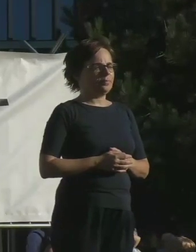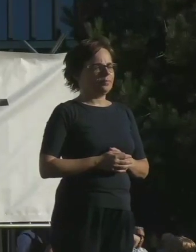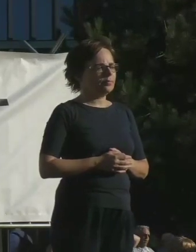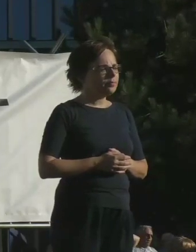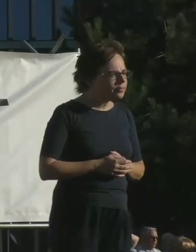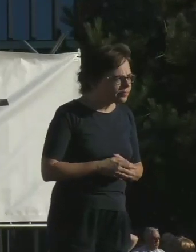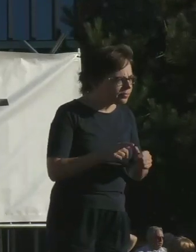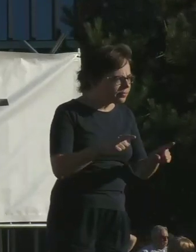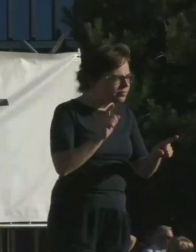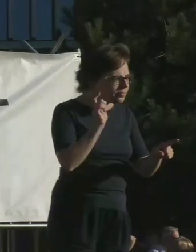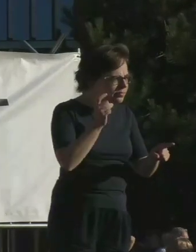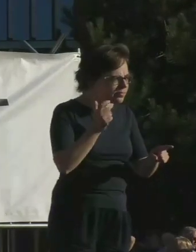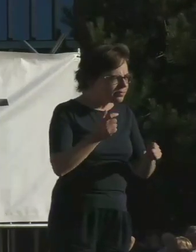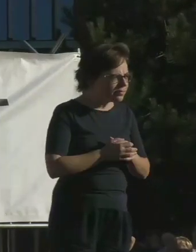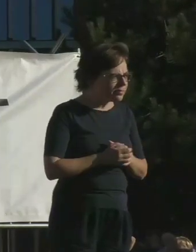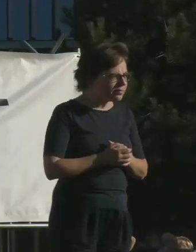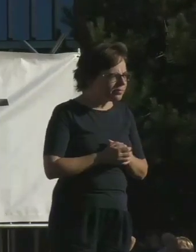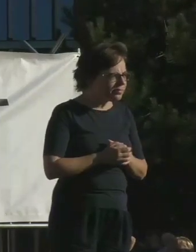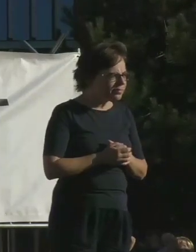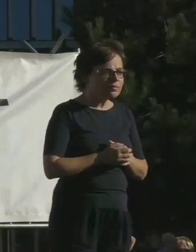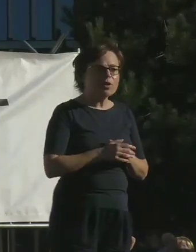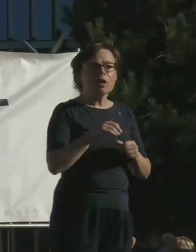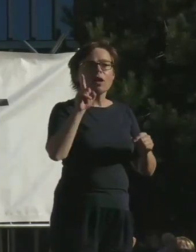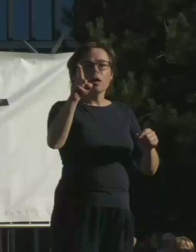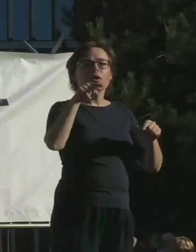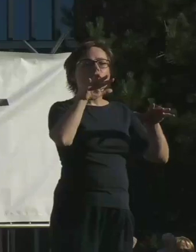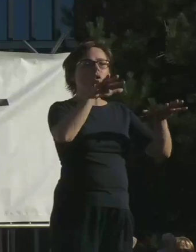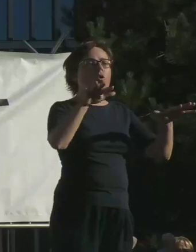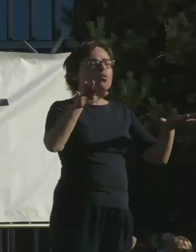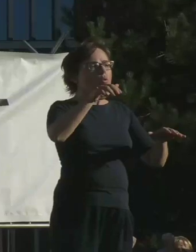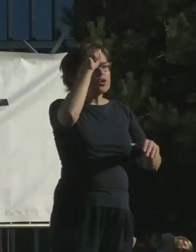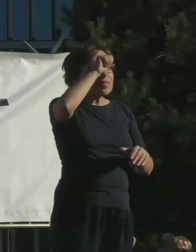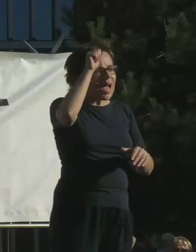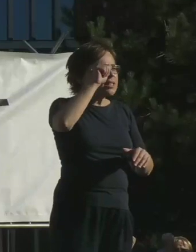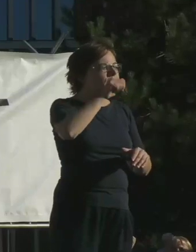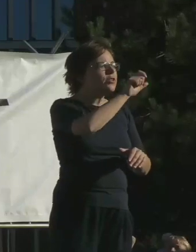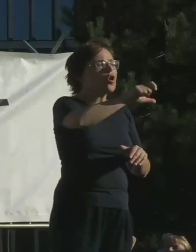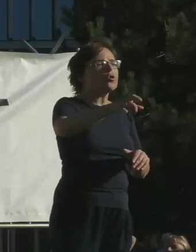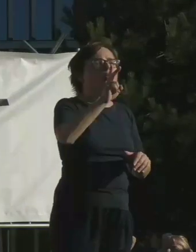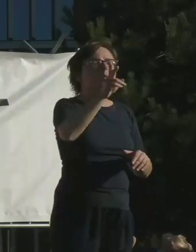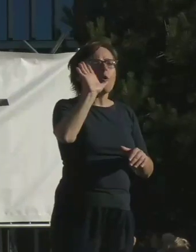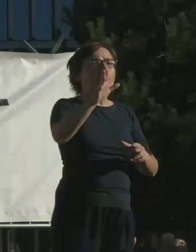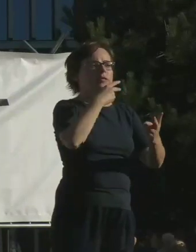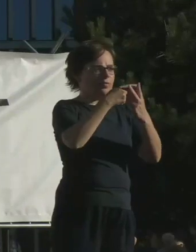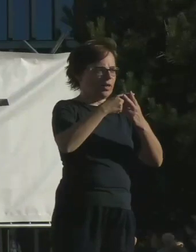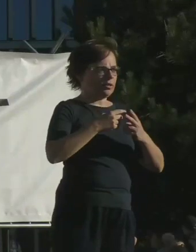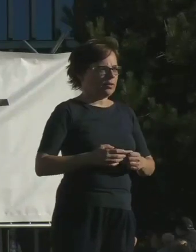Co, co? Słuchajcie, tu są bardzo dużo nazwisk pada tych wszystkich, którzy będą siedzieć.